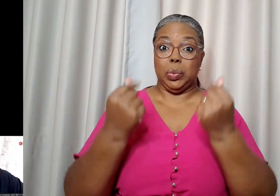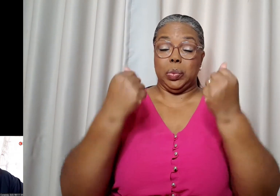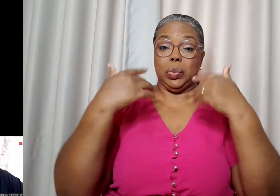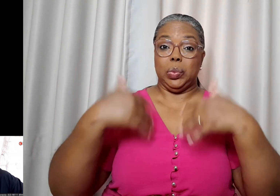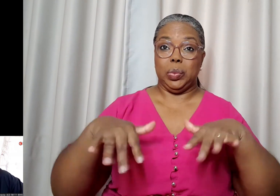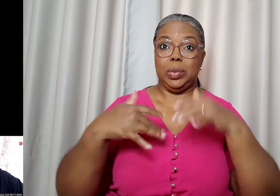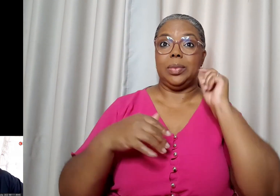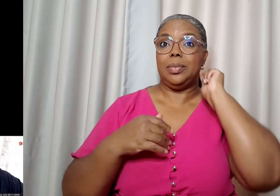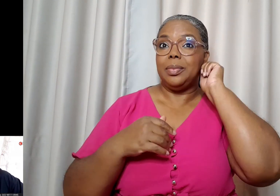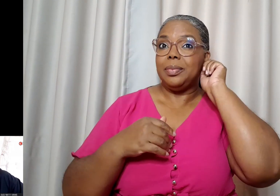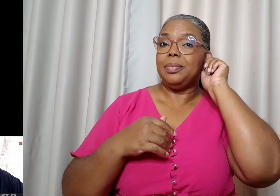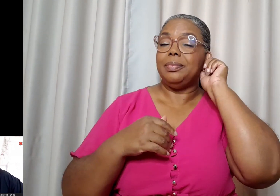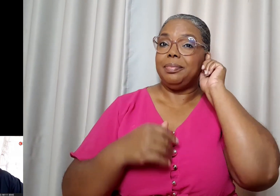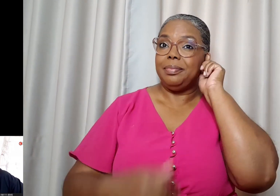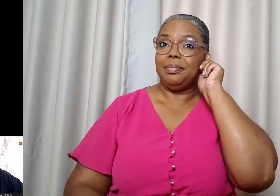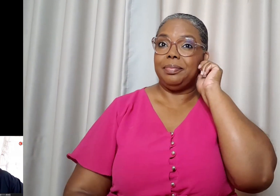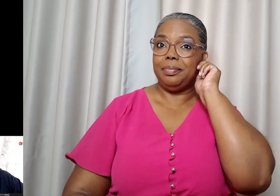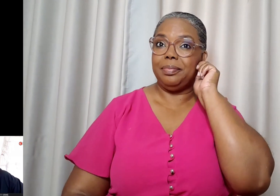não tem dinheiro?